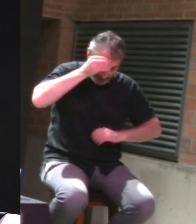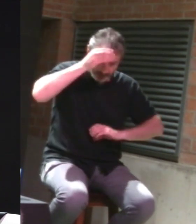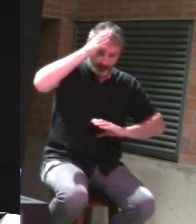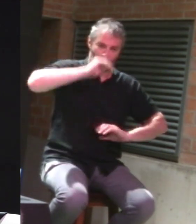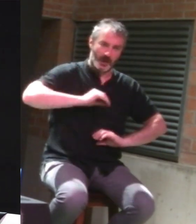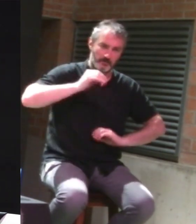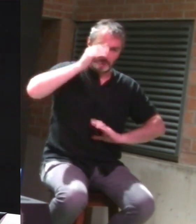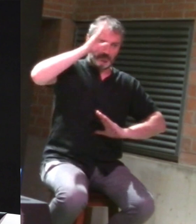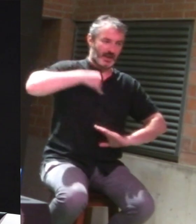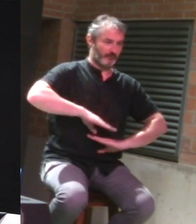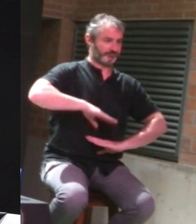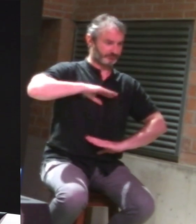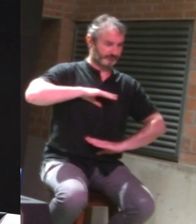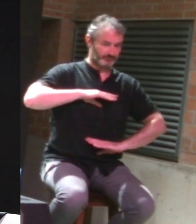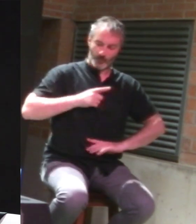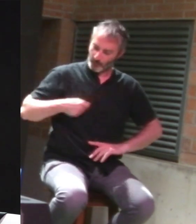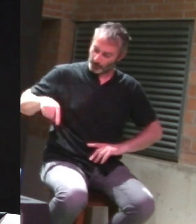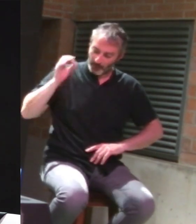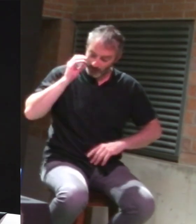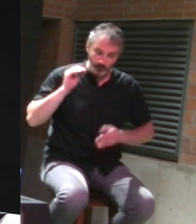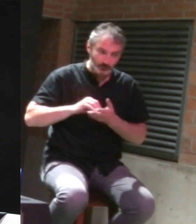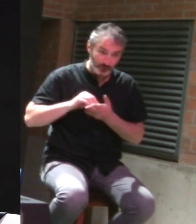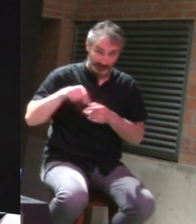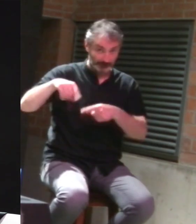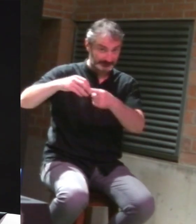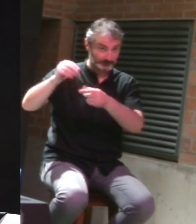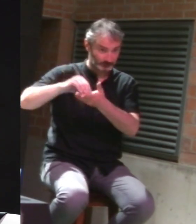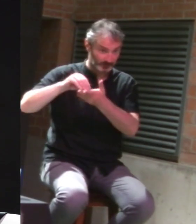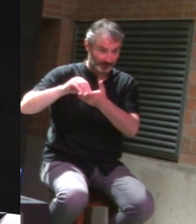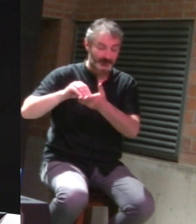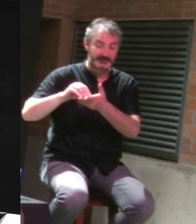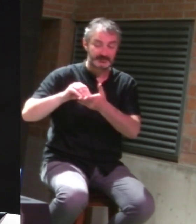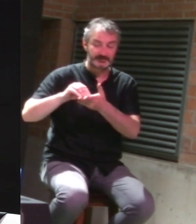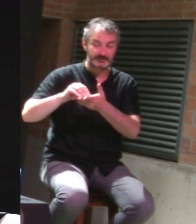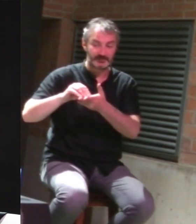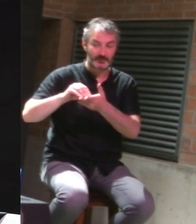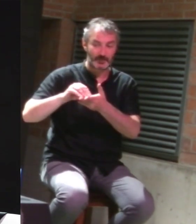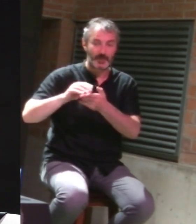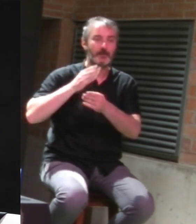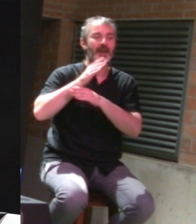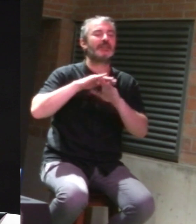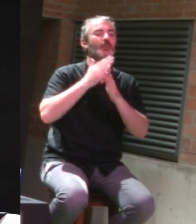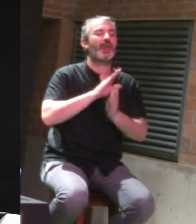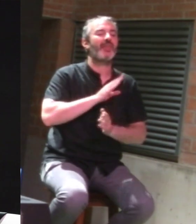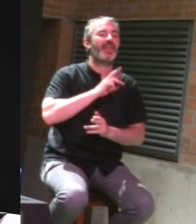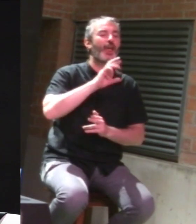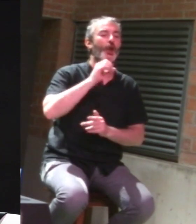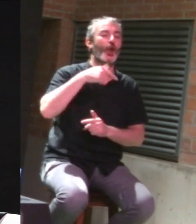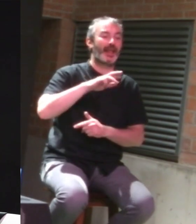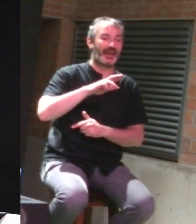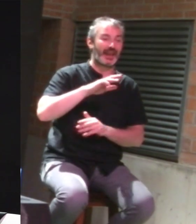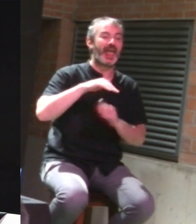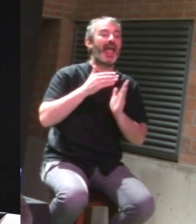pròpies companyes, per les pròpies dones, estaran inclús aquí a Sants al cap de pocs anys aniran a l'escola del Roger, que estarà aquí mateix, al